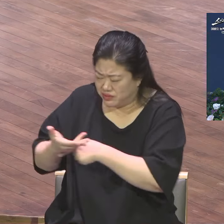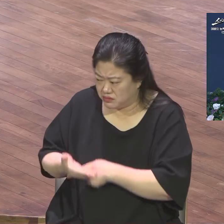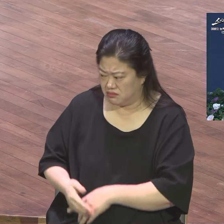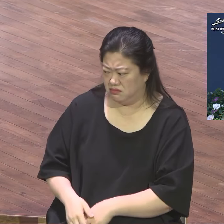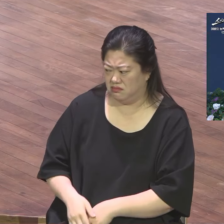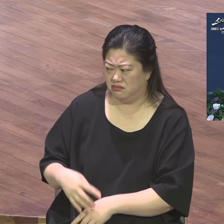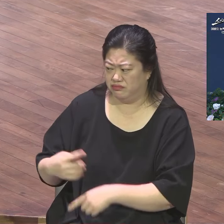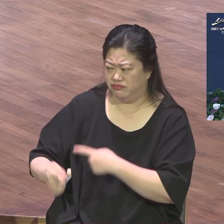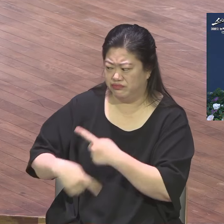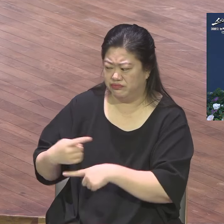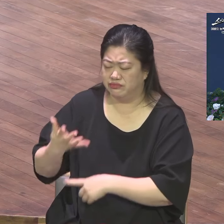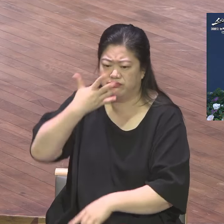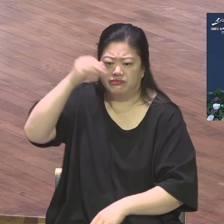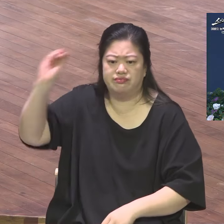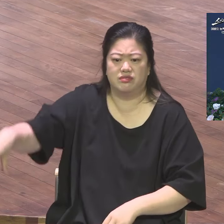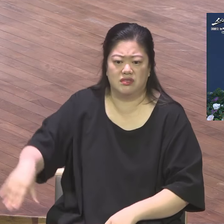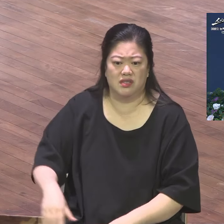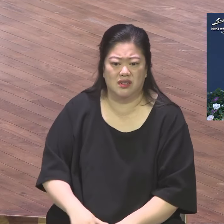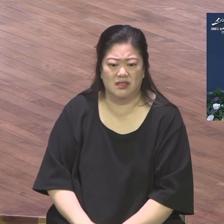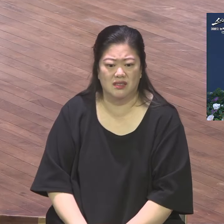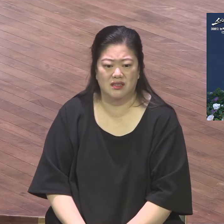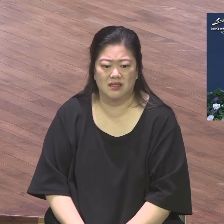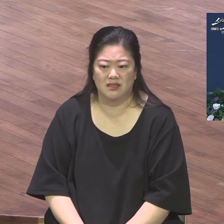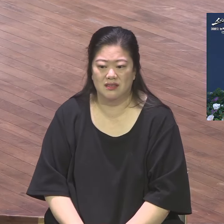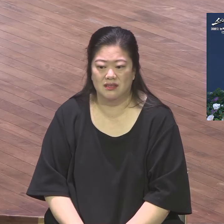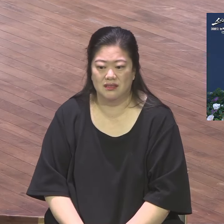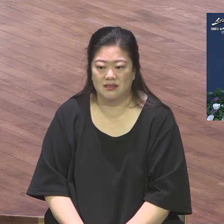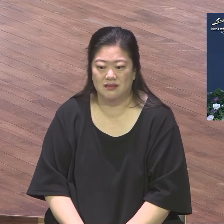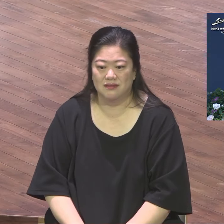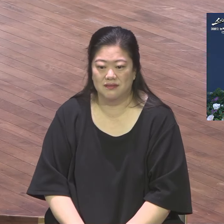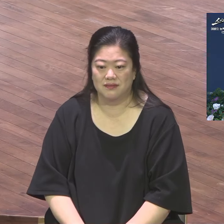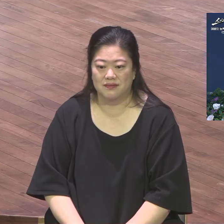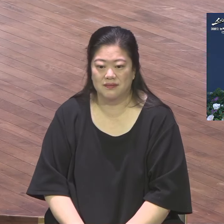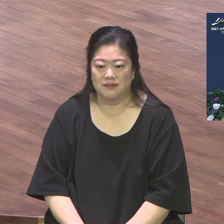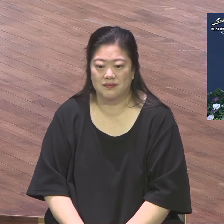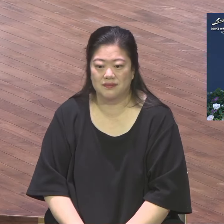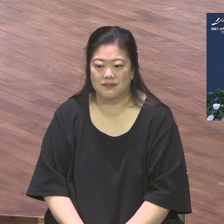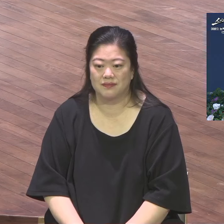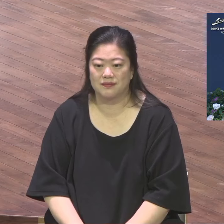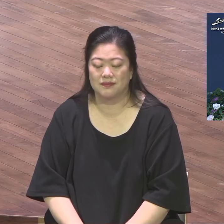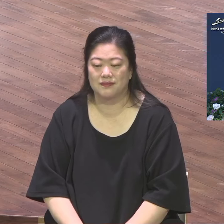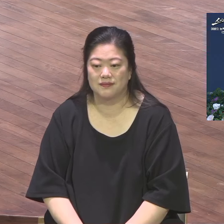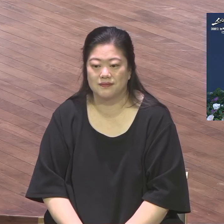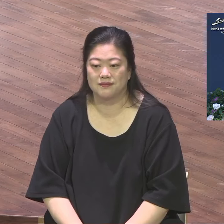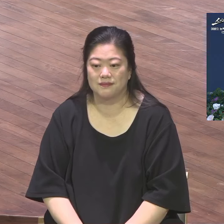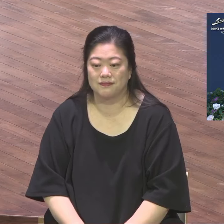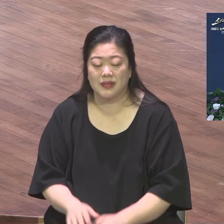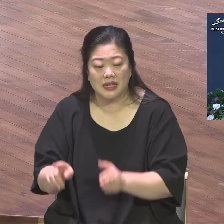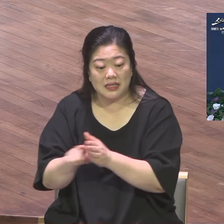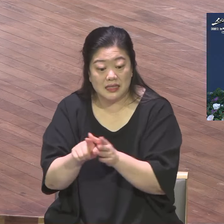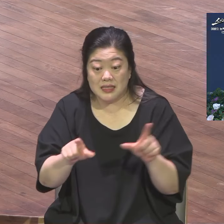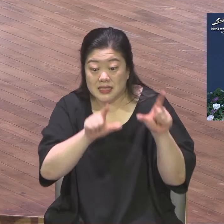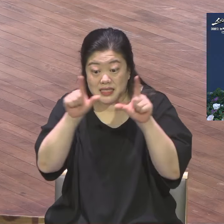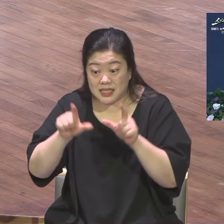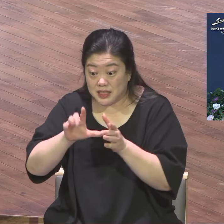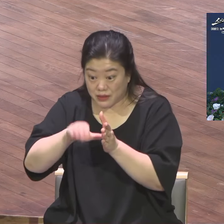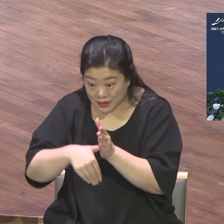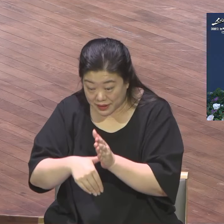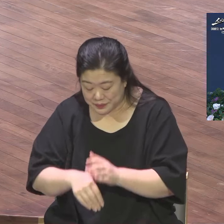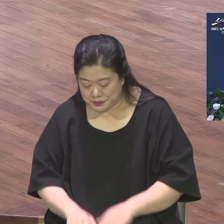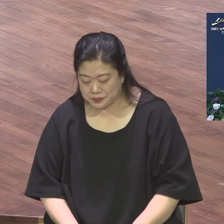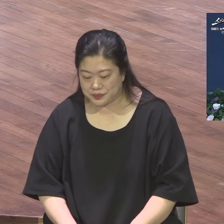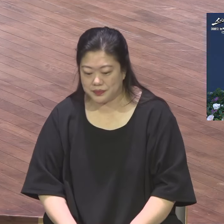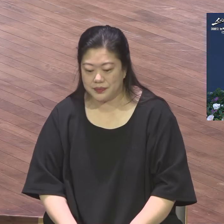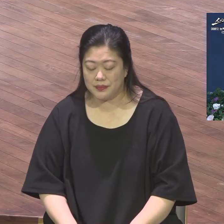예배 시간은 언약 잡지 못하도록 총공격합니다. 총공격. 사실 우리가 신앙생활하면서 공식적으로